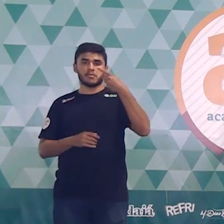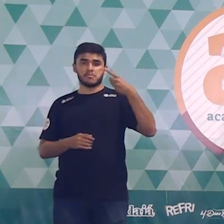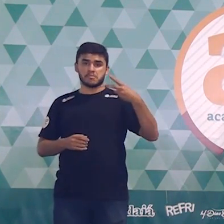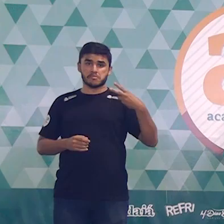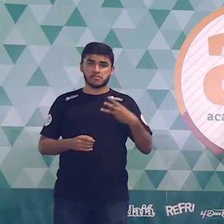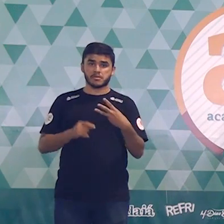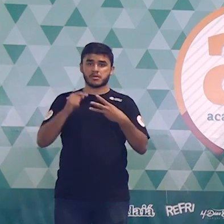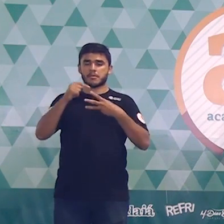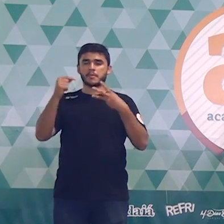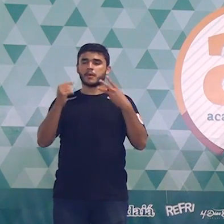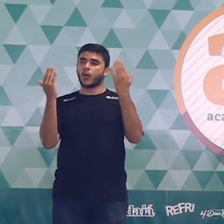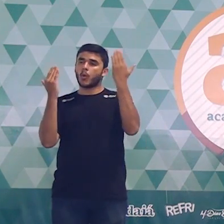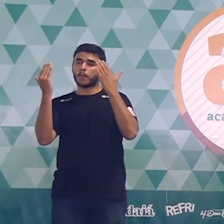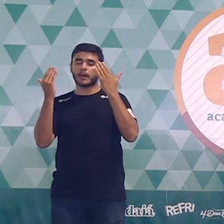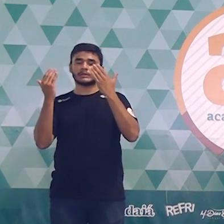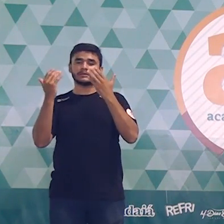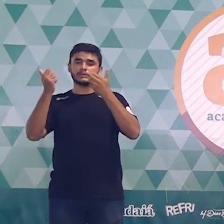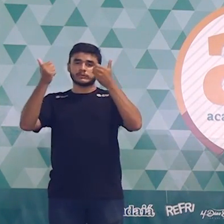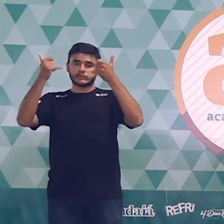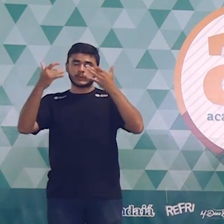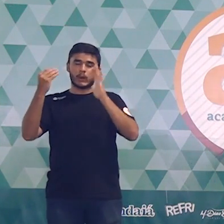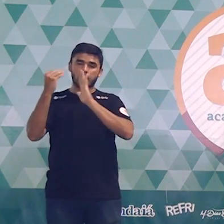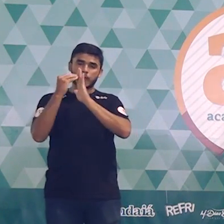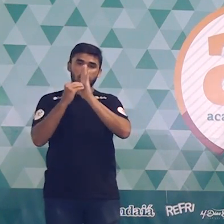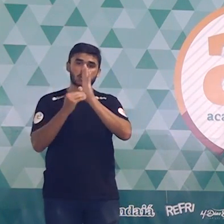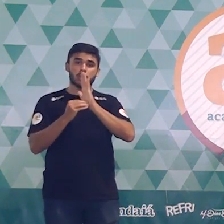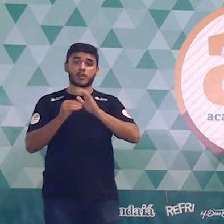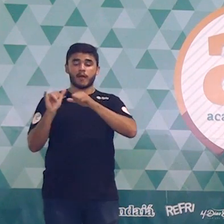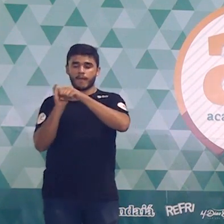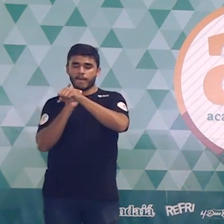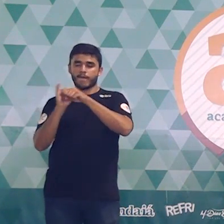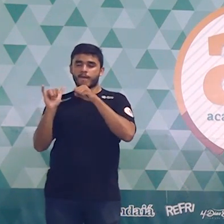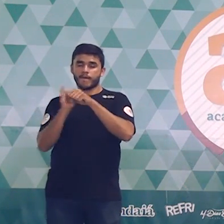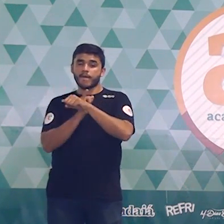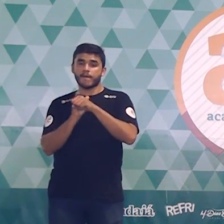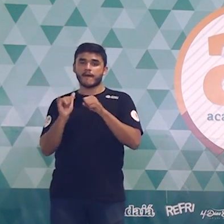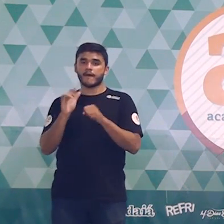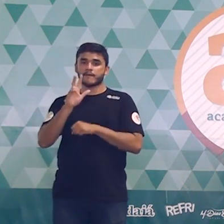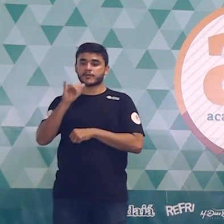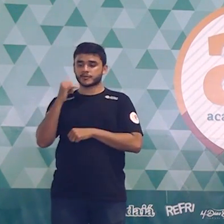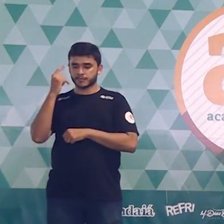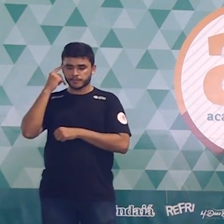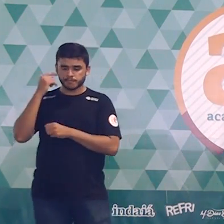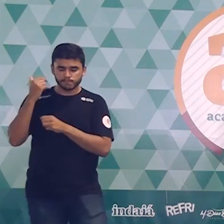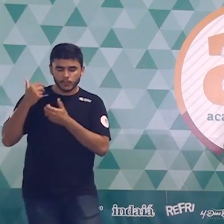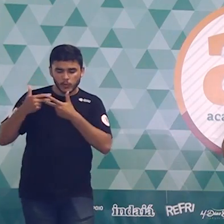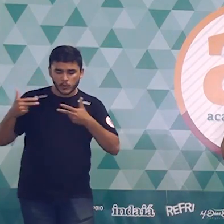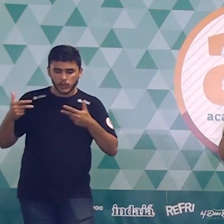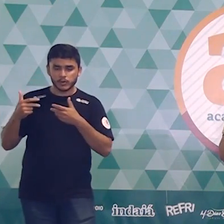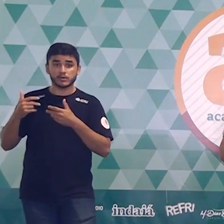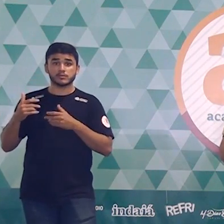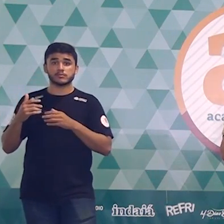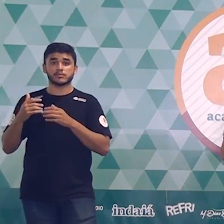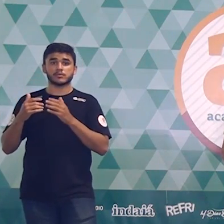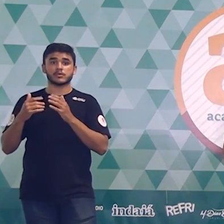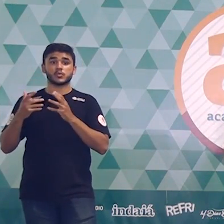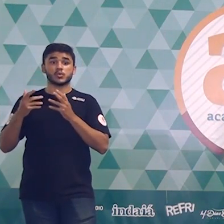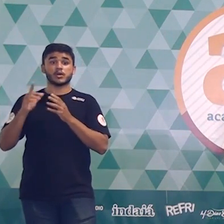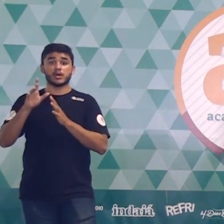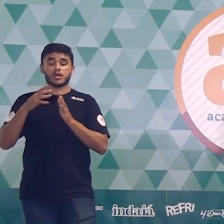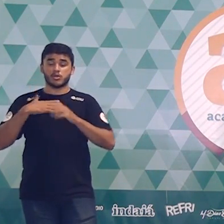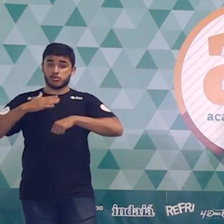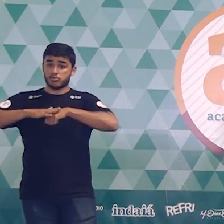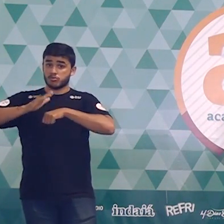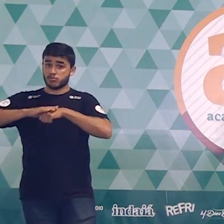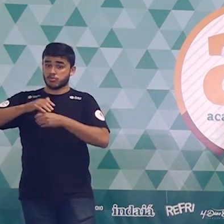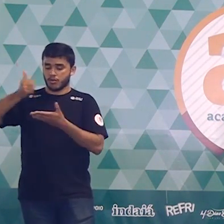Mas não existe essa regra não. Repertório é uma cota que você tem que bater. Então eu sou um corretor do Enem,